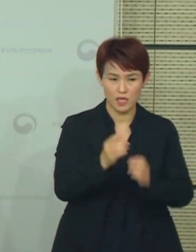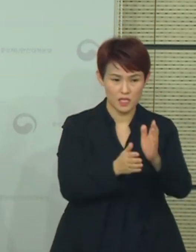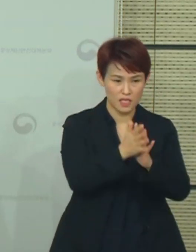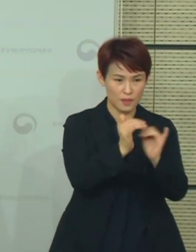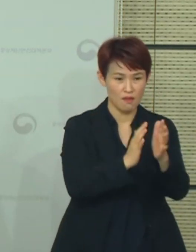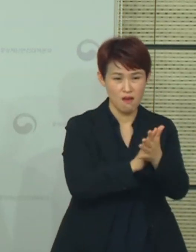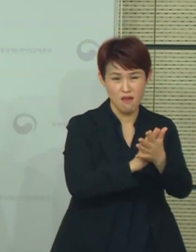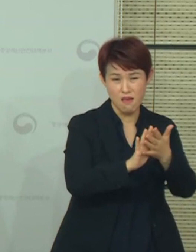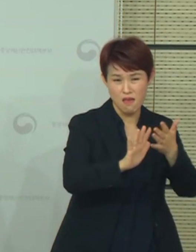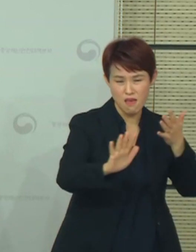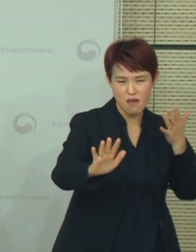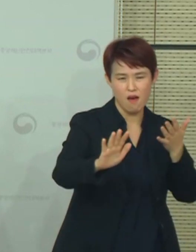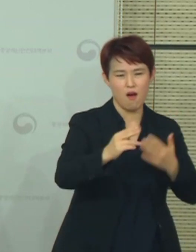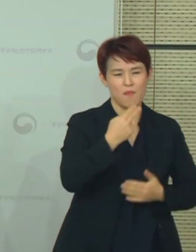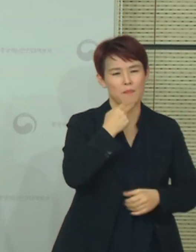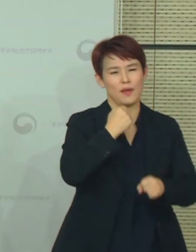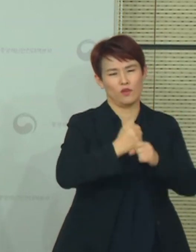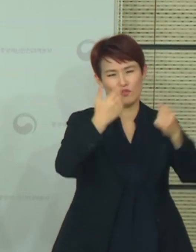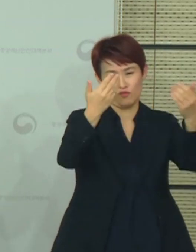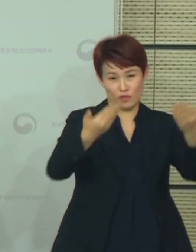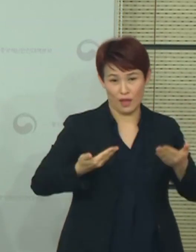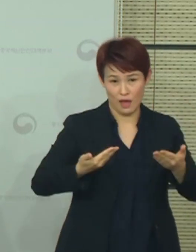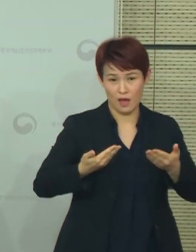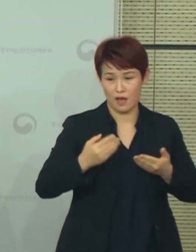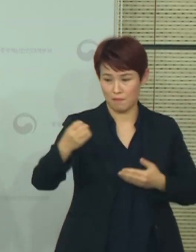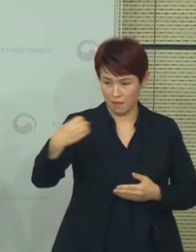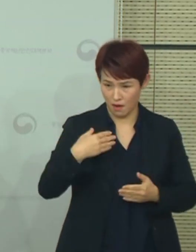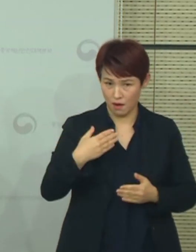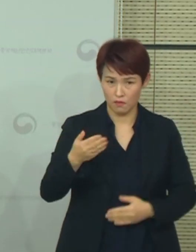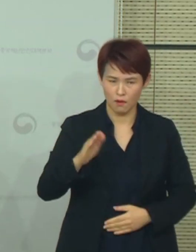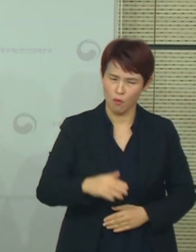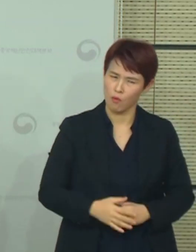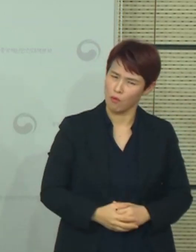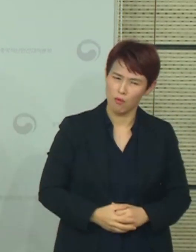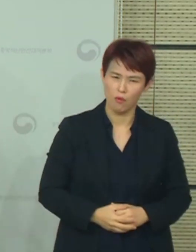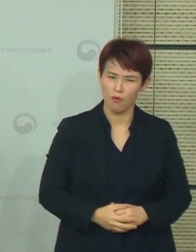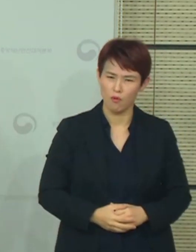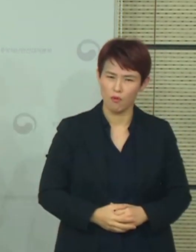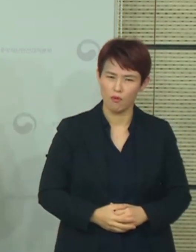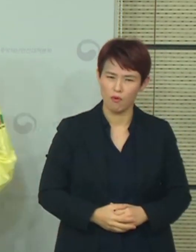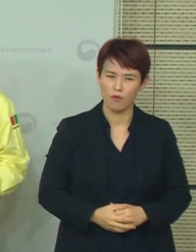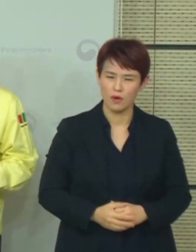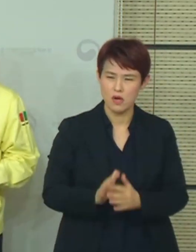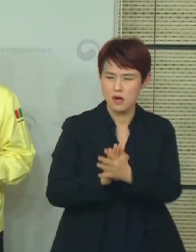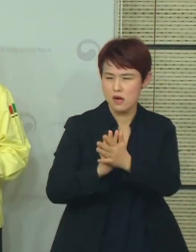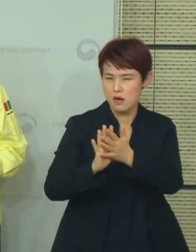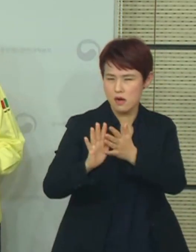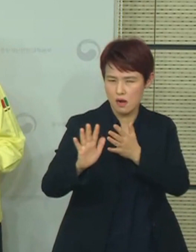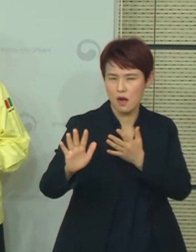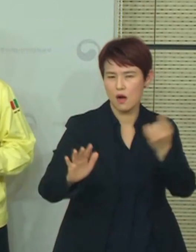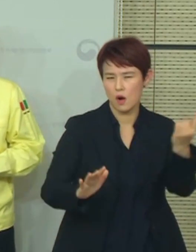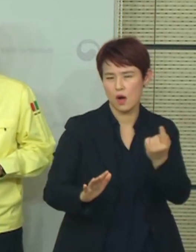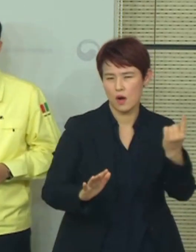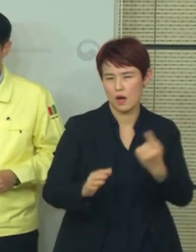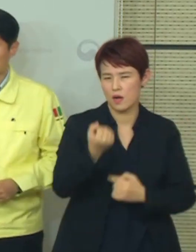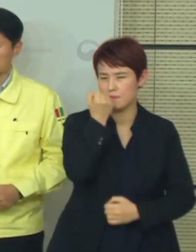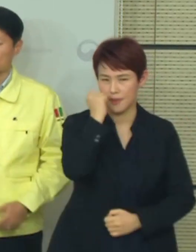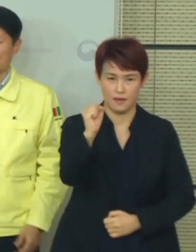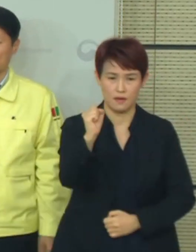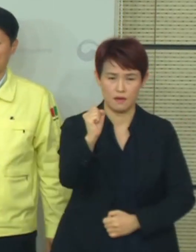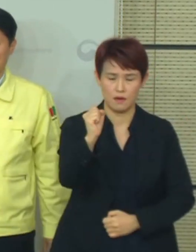줄 서는 일이 없도록 하겠다고 말씀을 하셨지만 이대로 가면은 역시나 선착순으로 줄 서는 상황이 뻔해